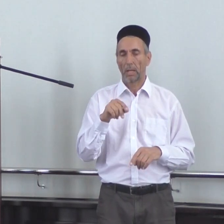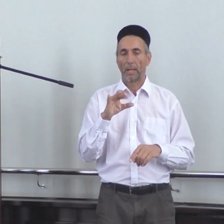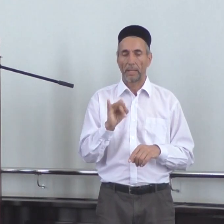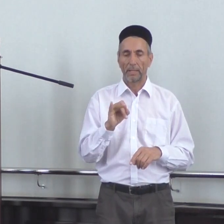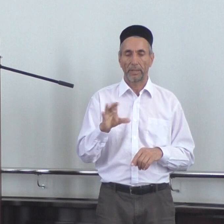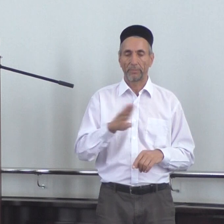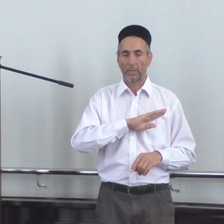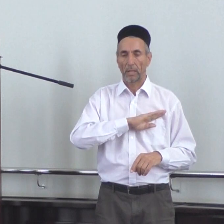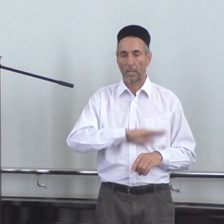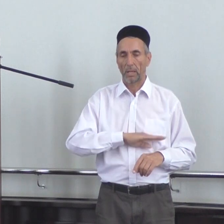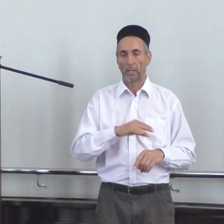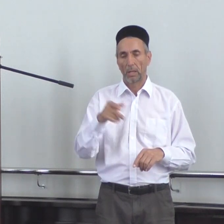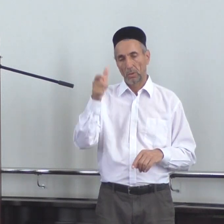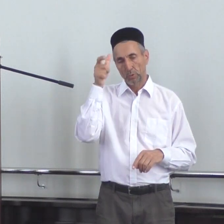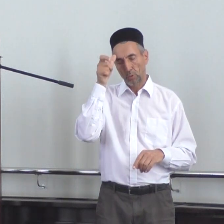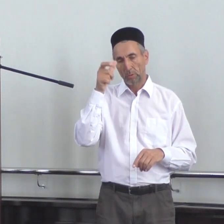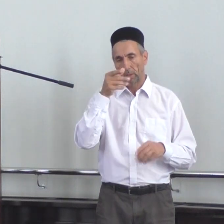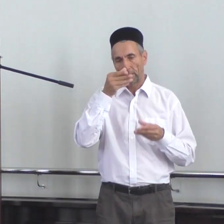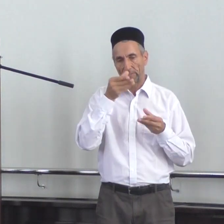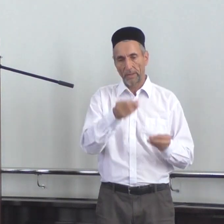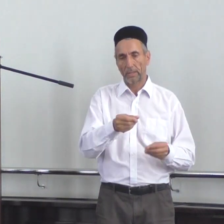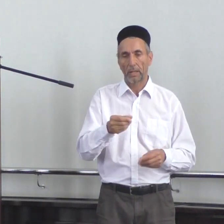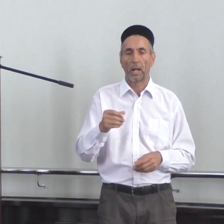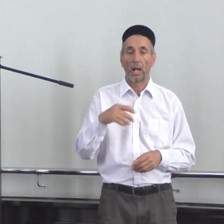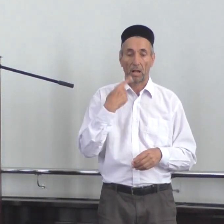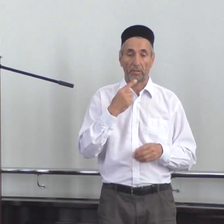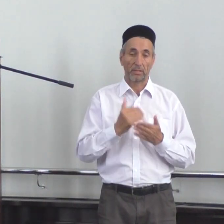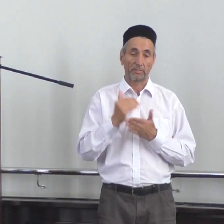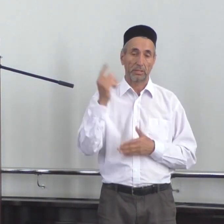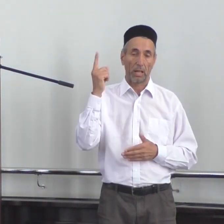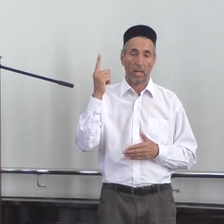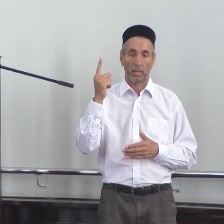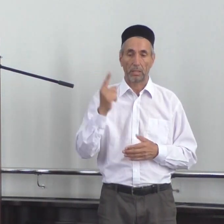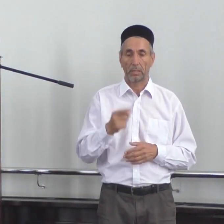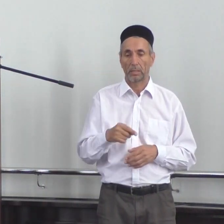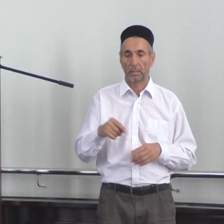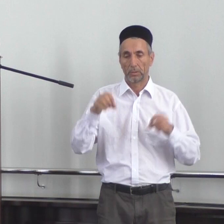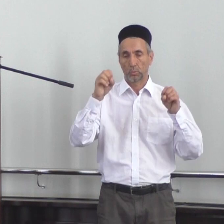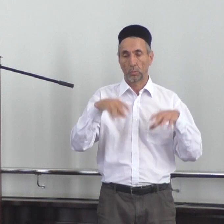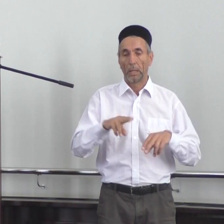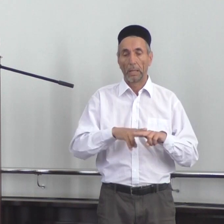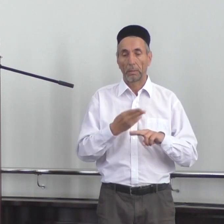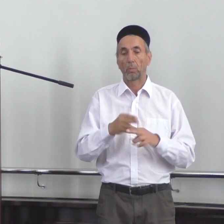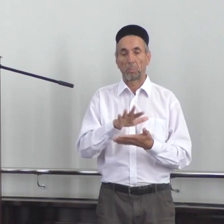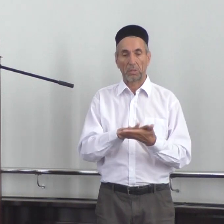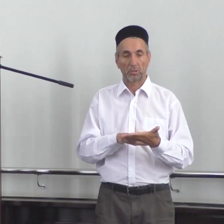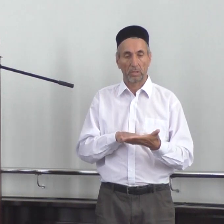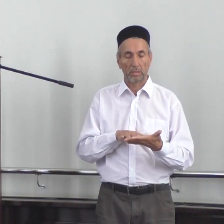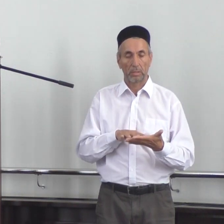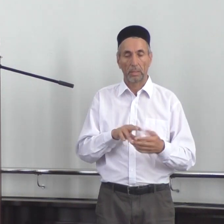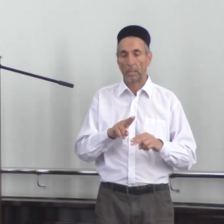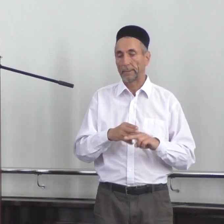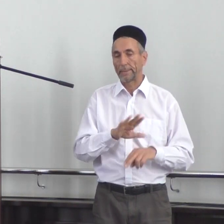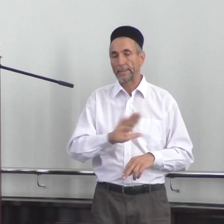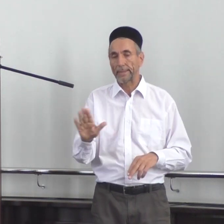китте. Ай, шайтан Аллаһка шөкер ди. Әйбәт икән бу. Дәвам ит.